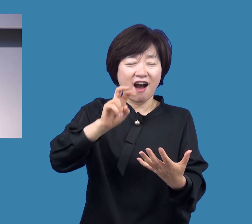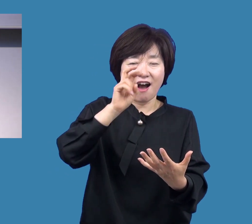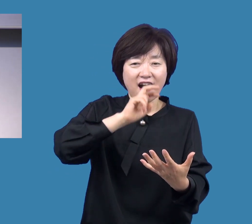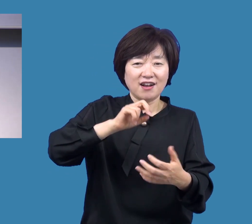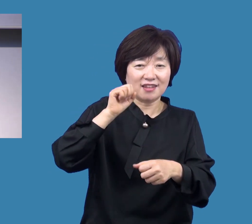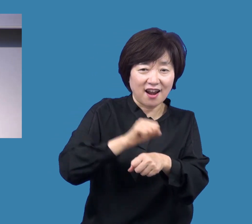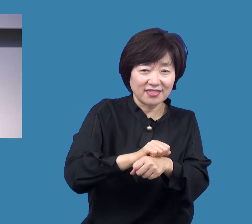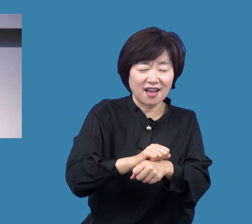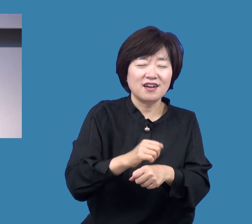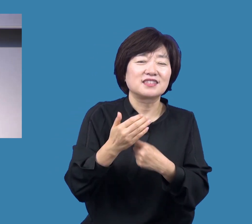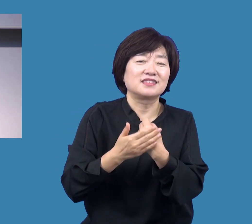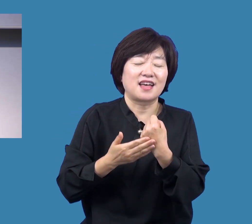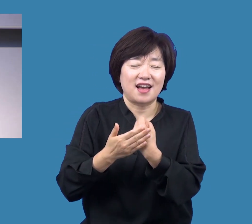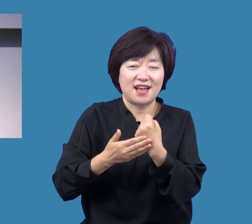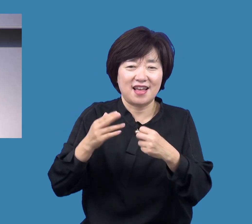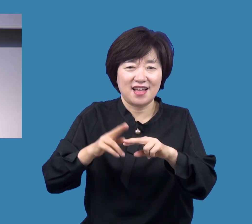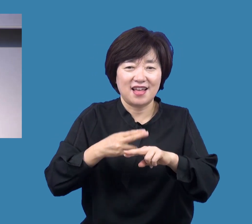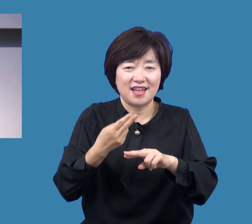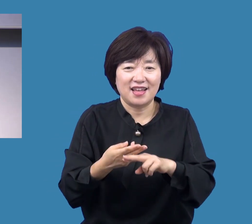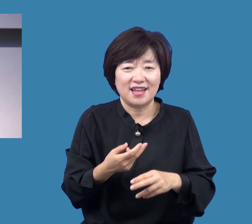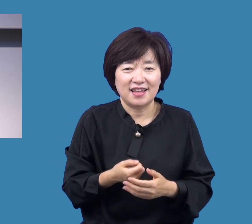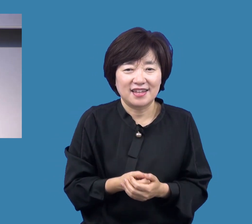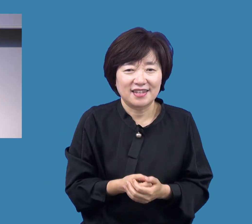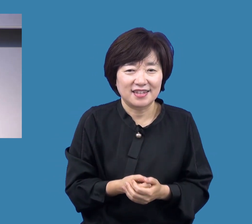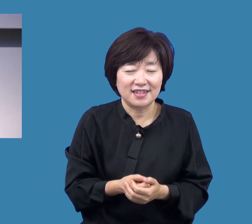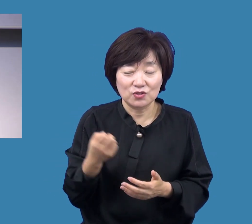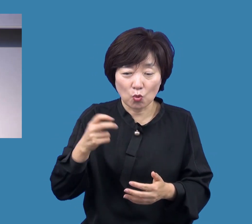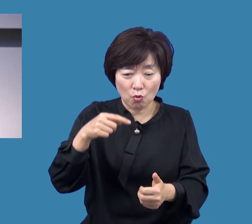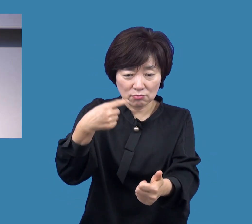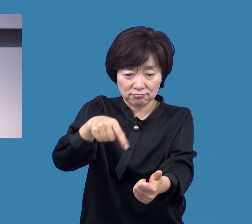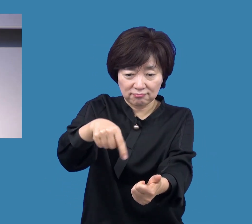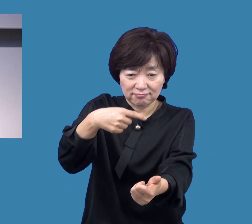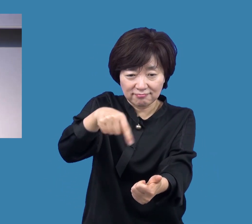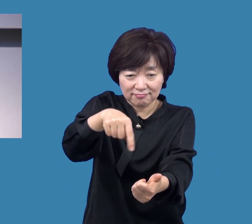뭐예요? 은사지요. 또 어떤 사람은 가르치는 걸